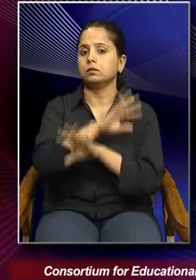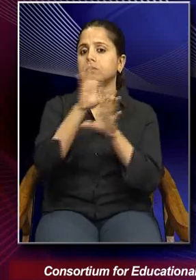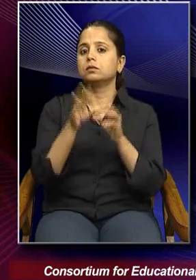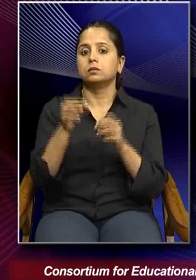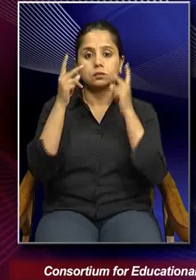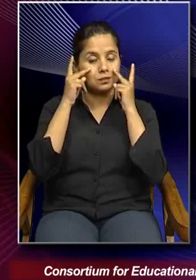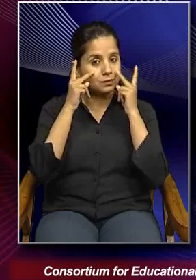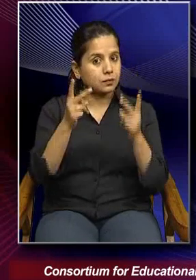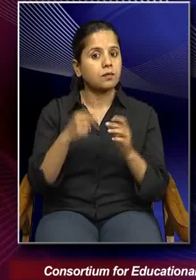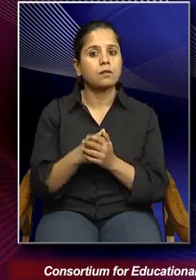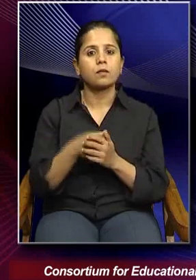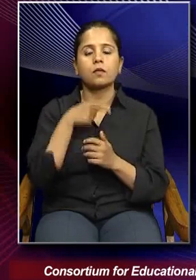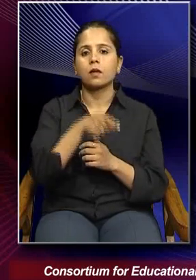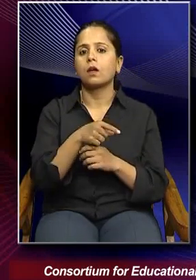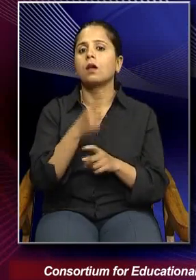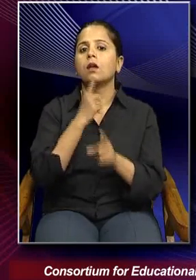अध्यापक